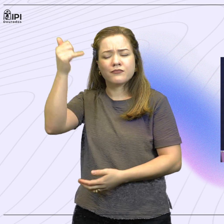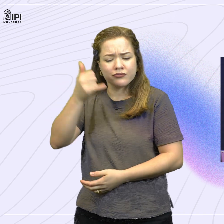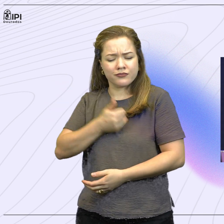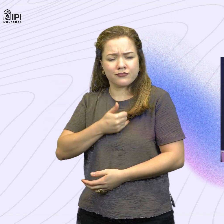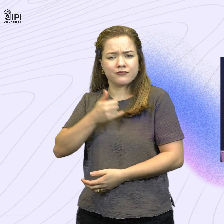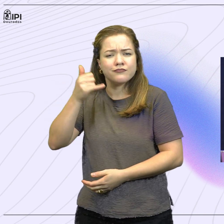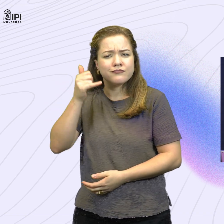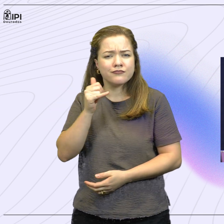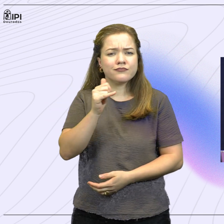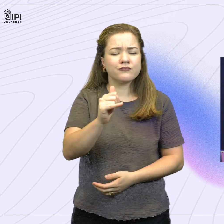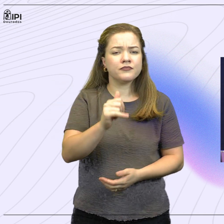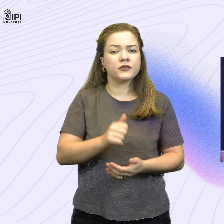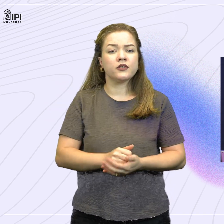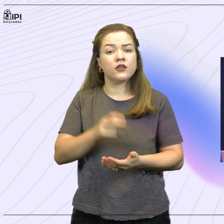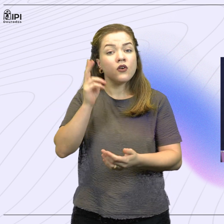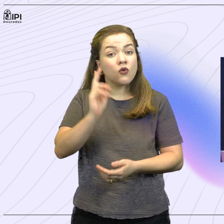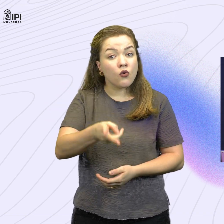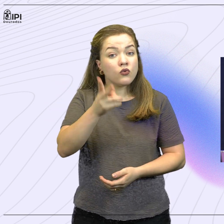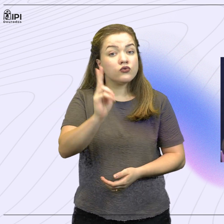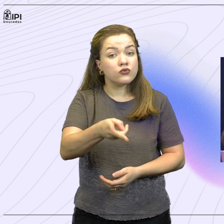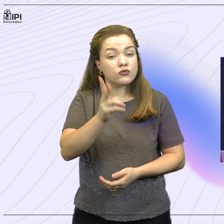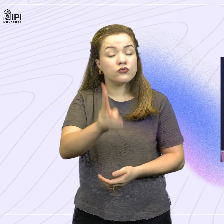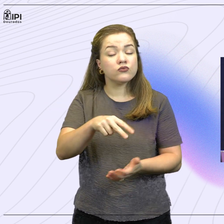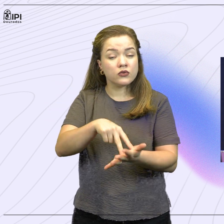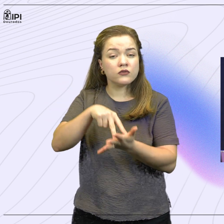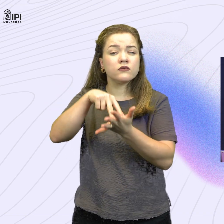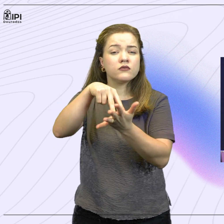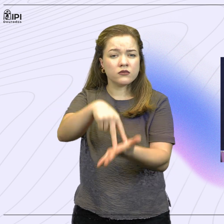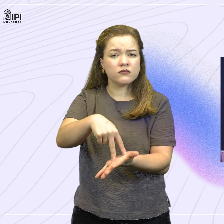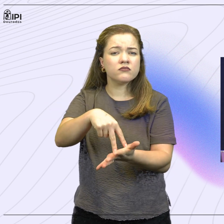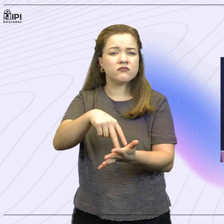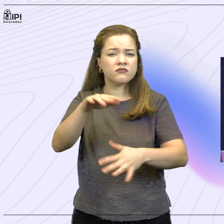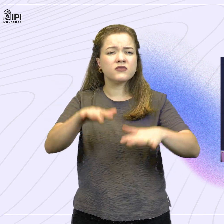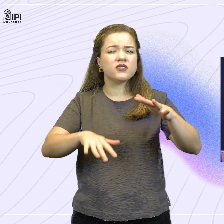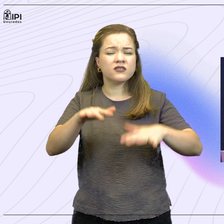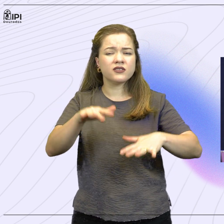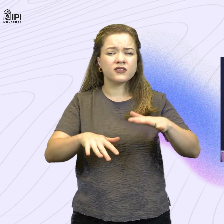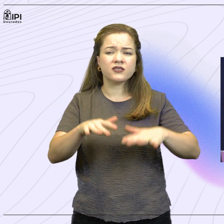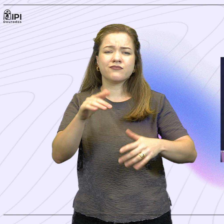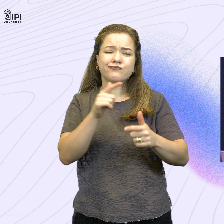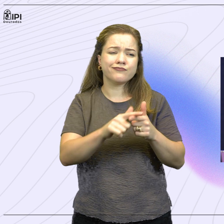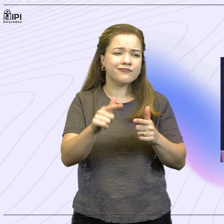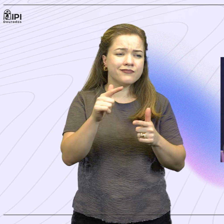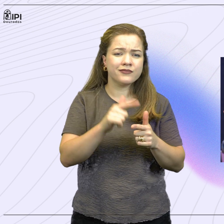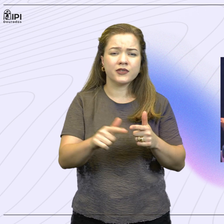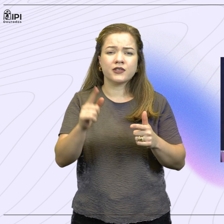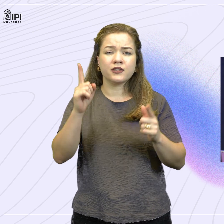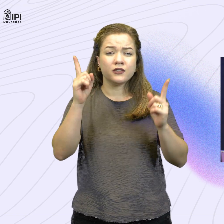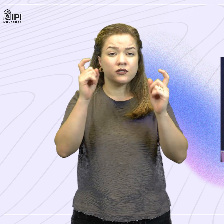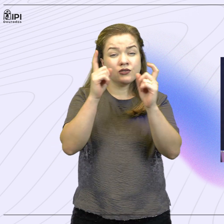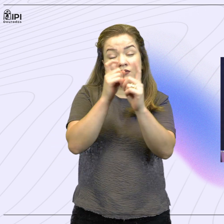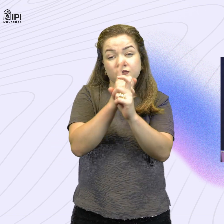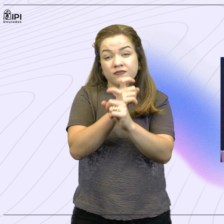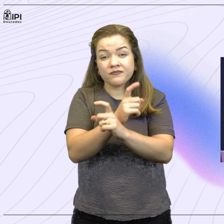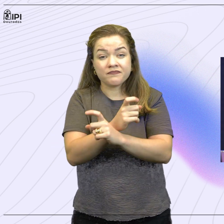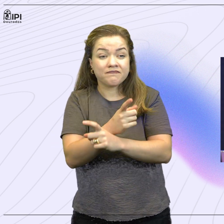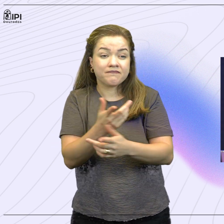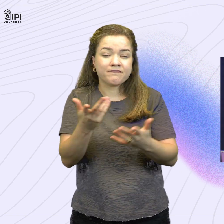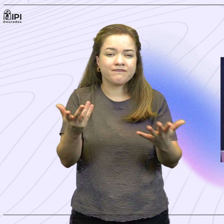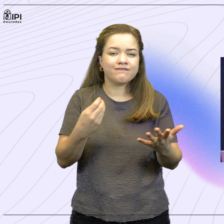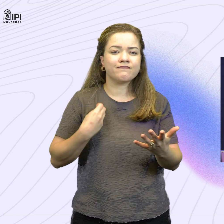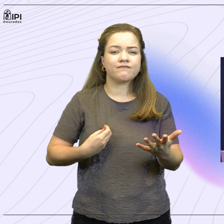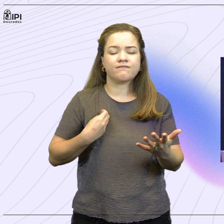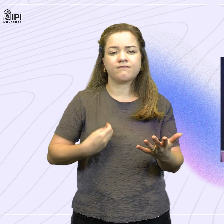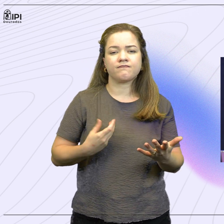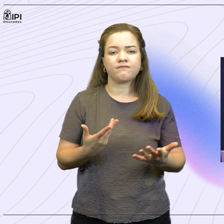para continuarmos firmes no Senhor, mesmo em meio a todas as condições que nós possamos